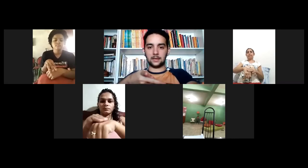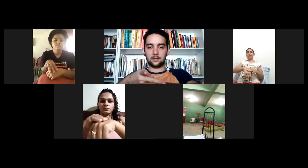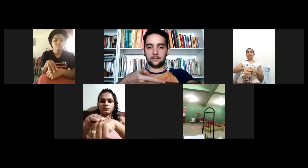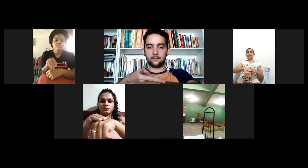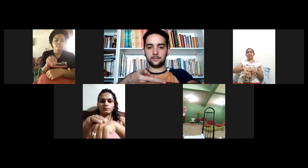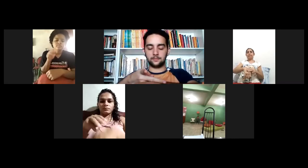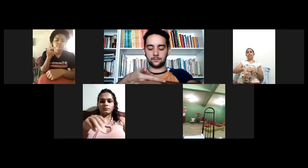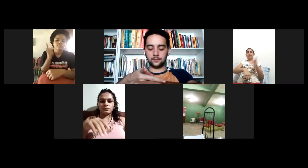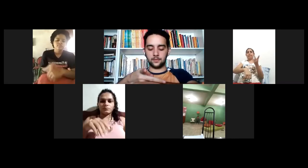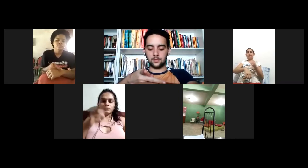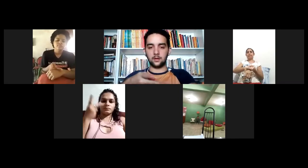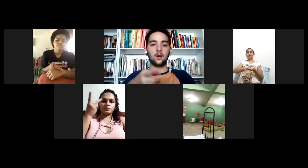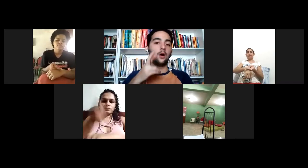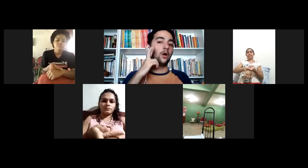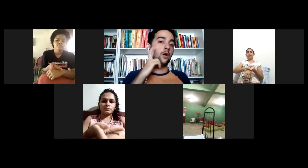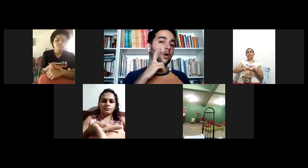prata,